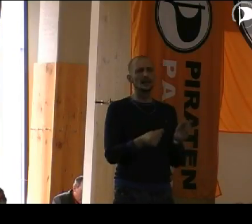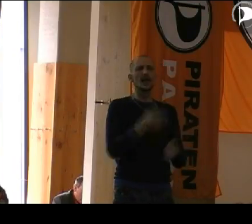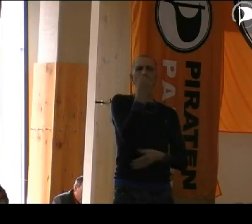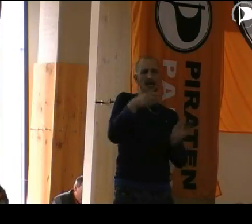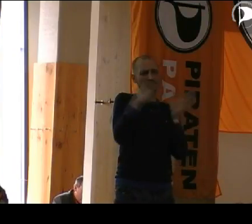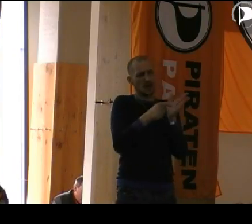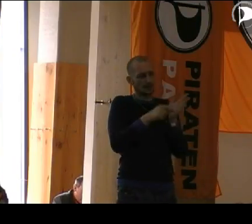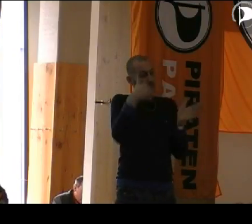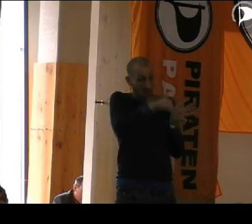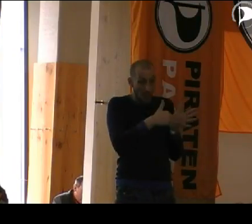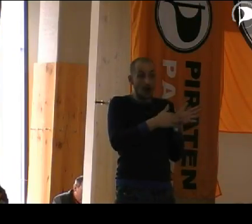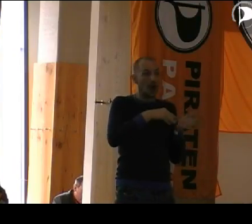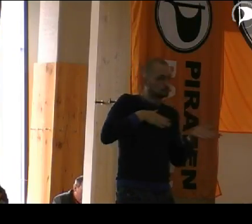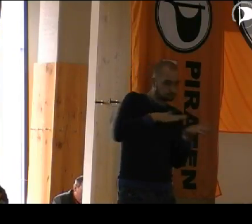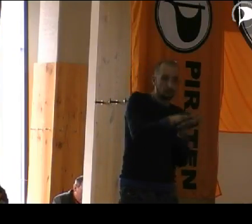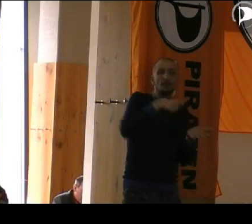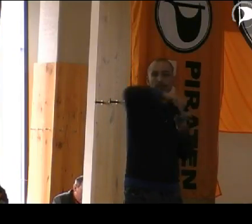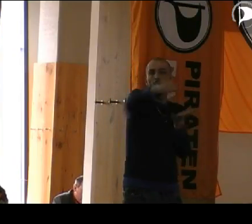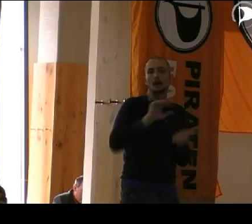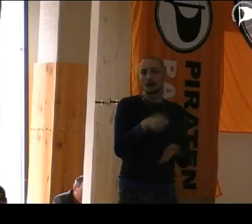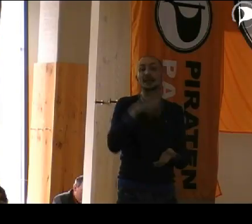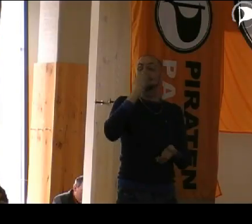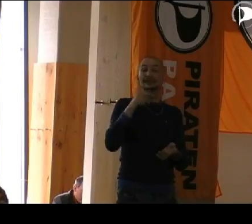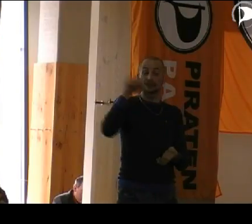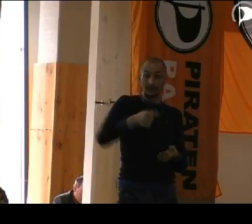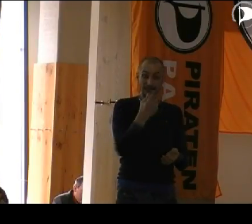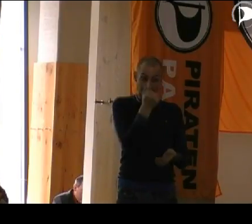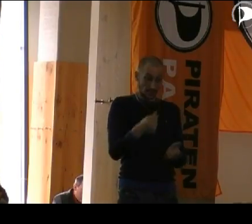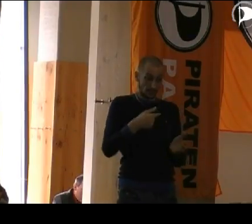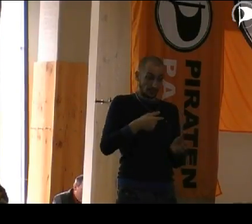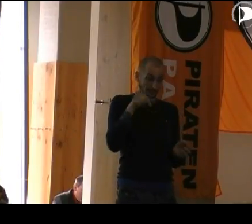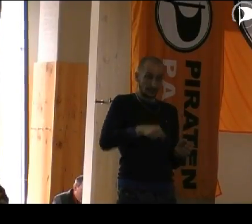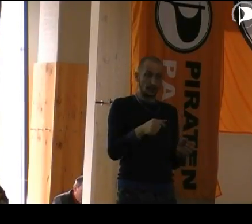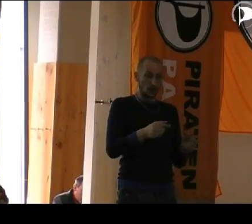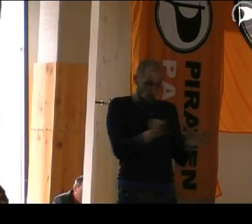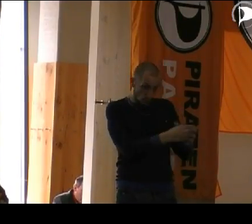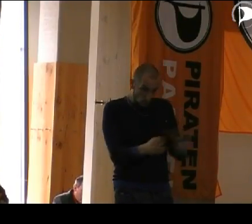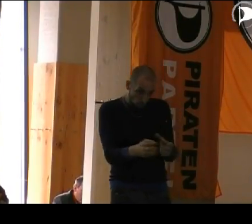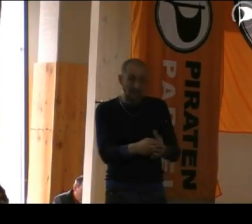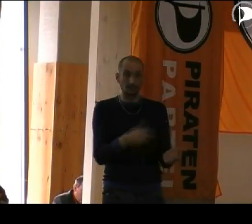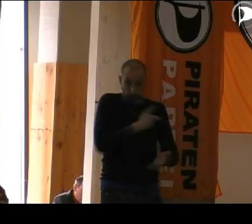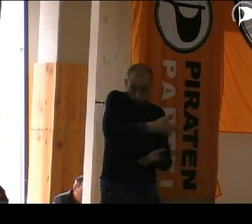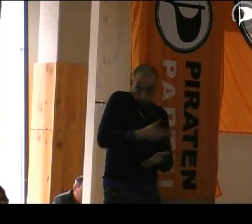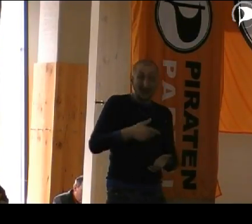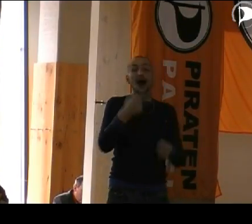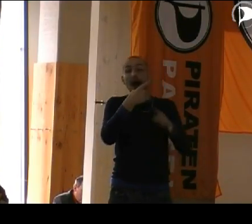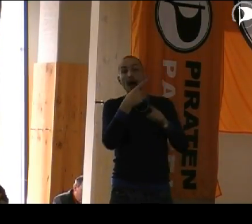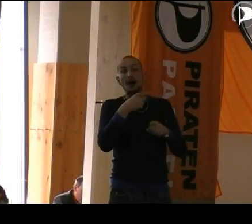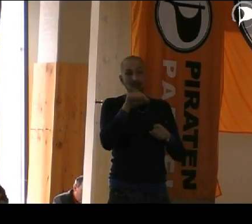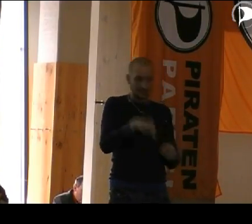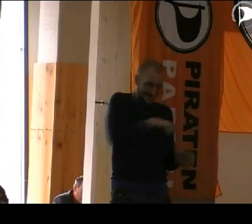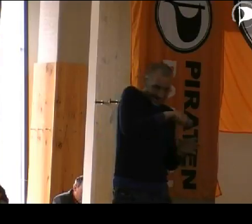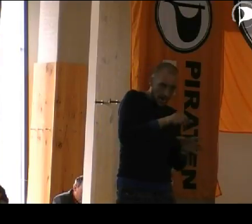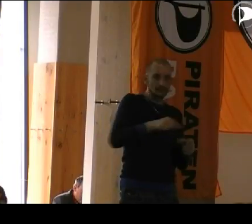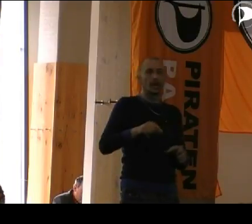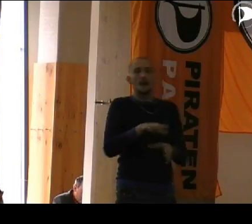ausgeben ich sehe die große gefahr welche nach münchen verteilt wird das danach irgendwo der anderen mitreißt oder einen sonder zurück von der parteienfinanzierung